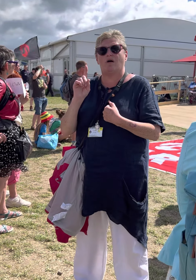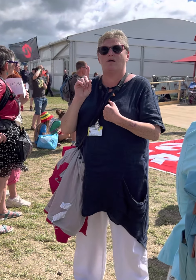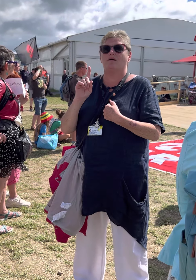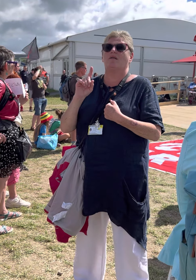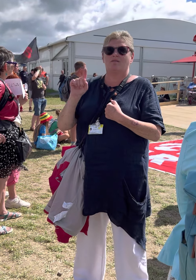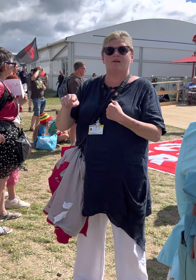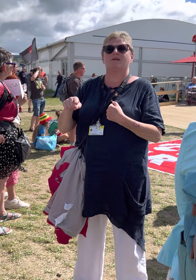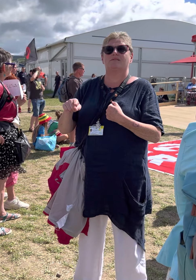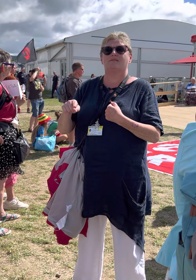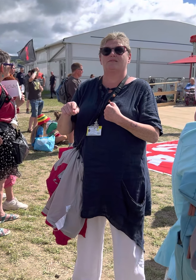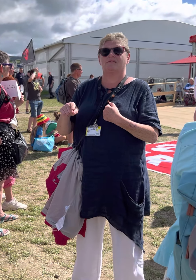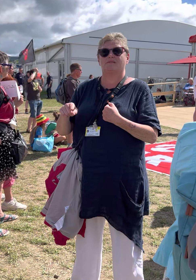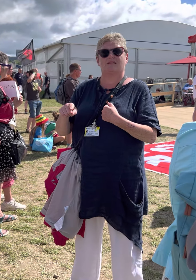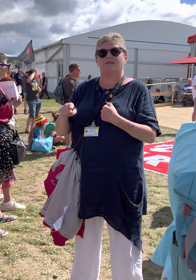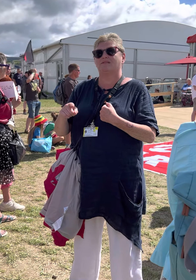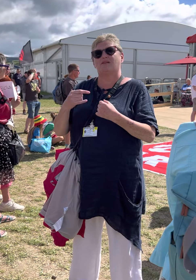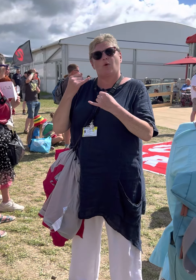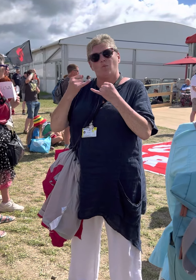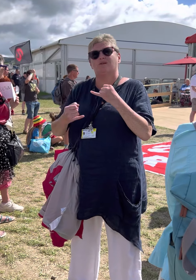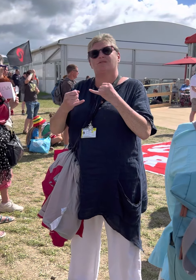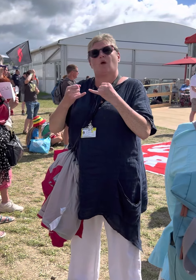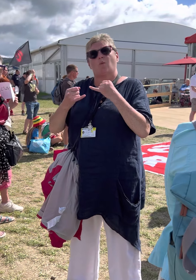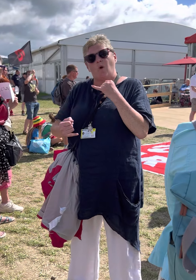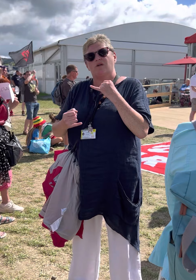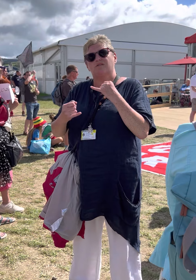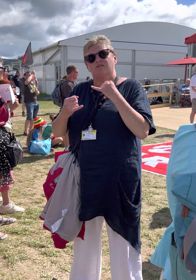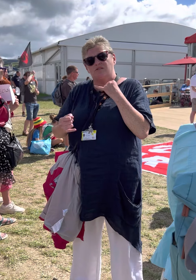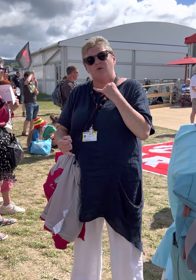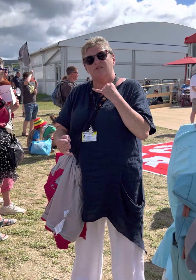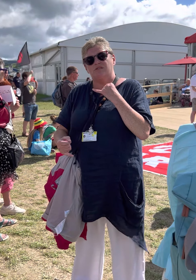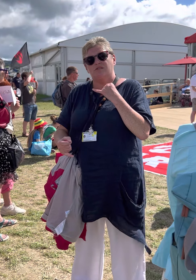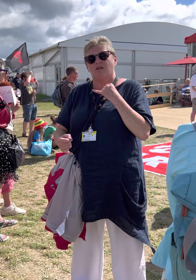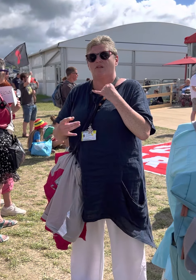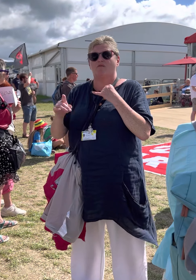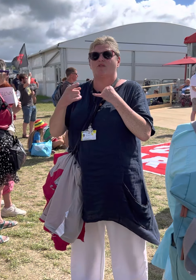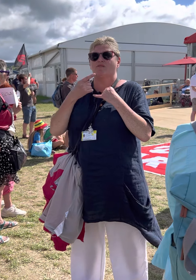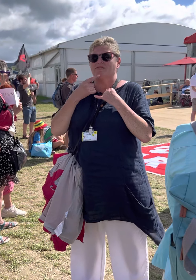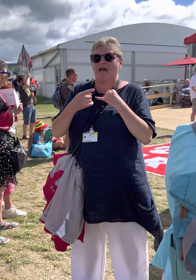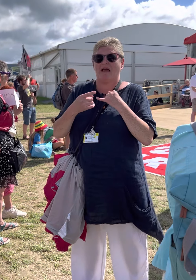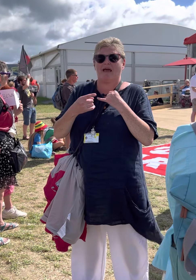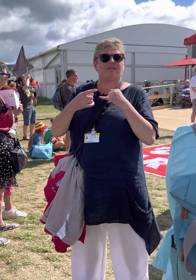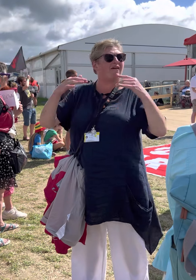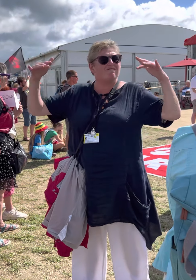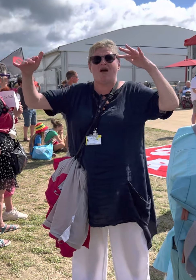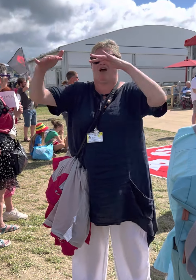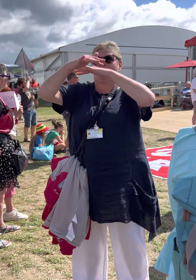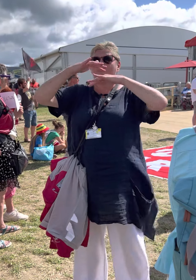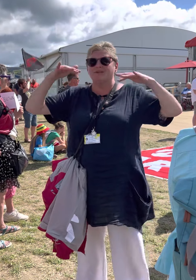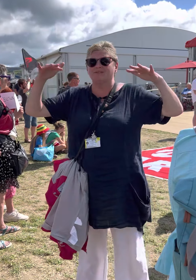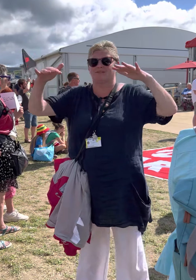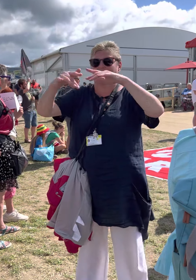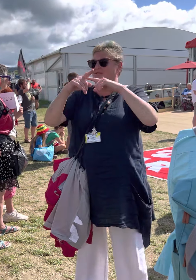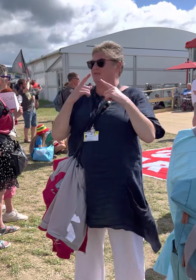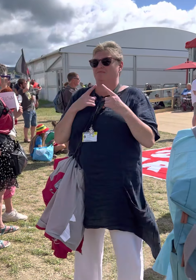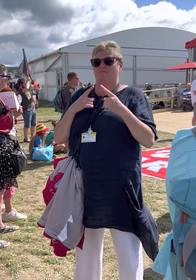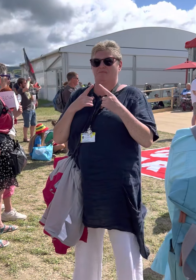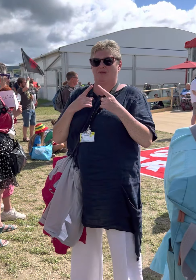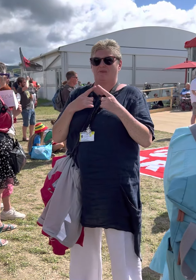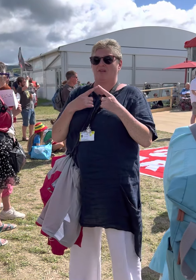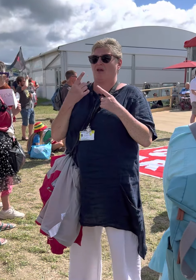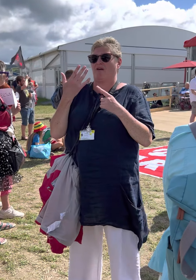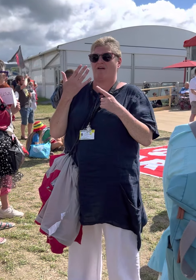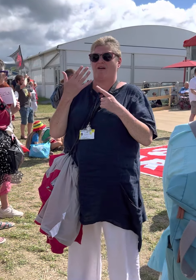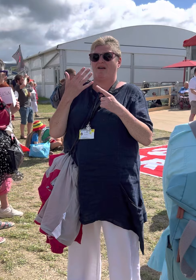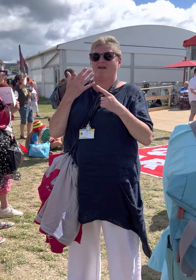yma yn dwysau. Mae yna lot o sôn am yr hinsawdd a'r ymgylchedd, ac ni'n sôn bod yn 5 munud